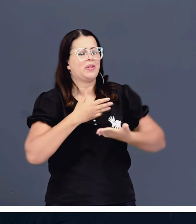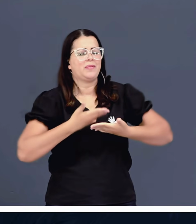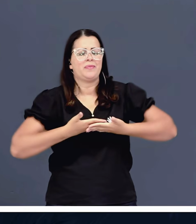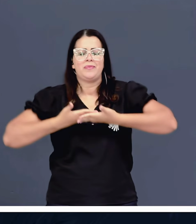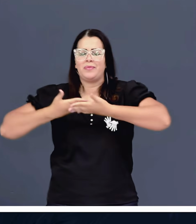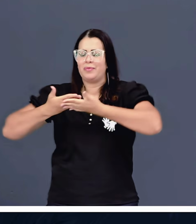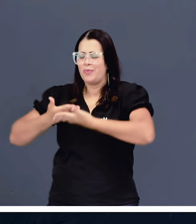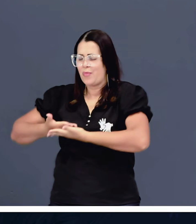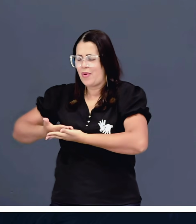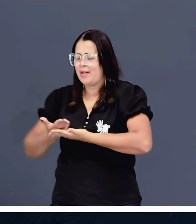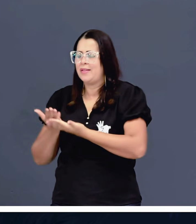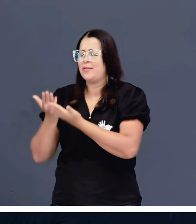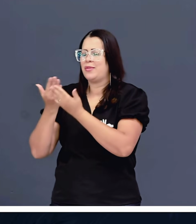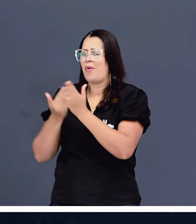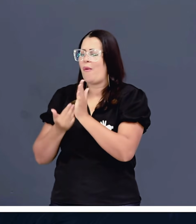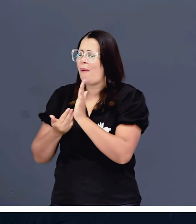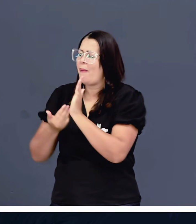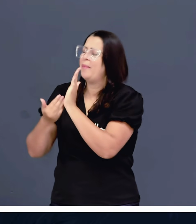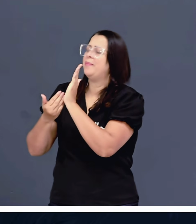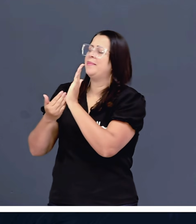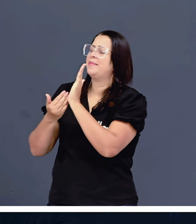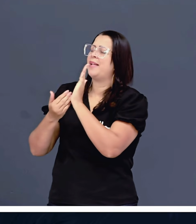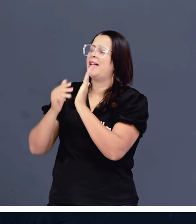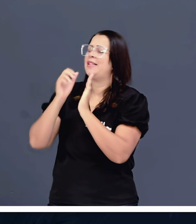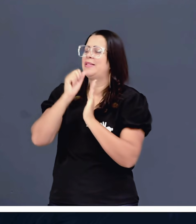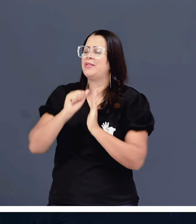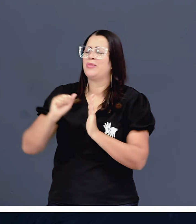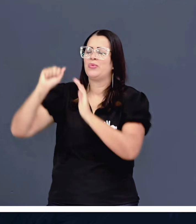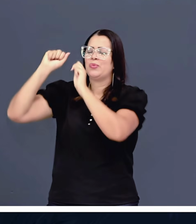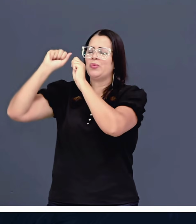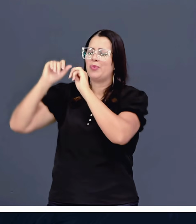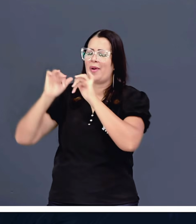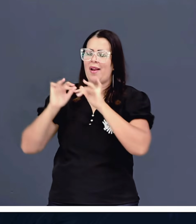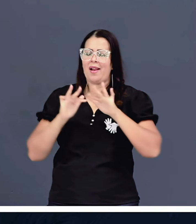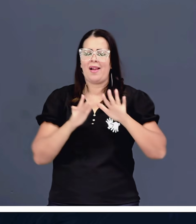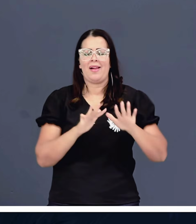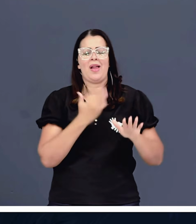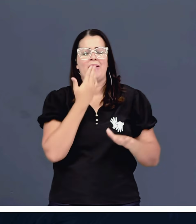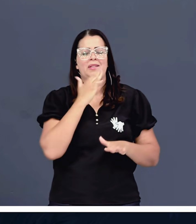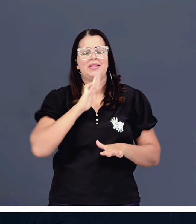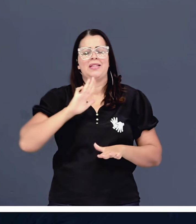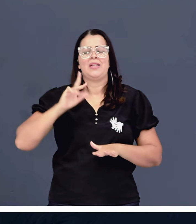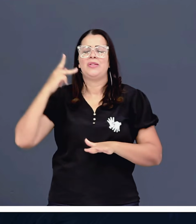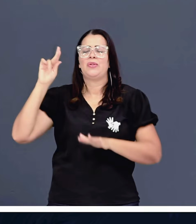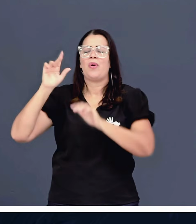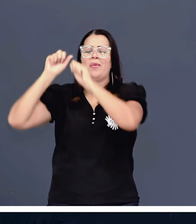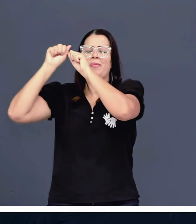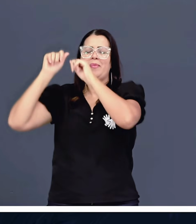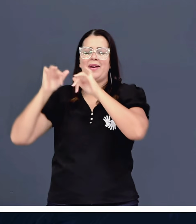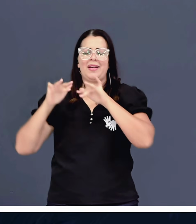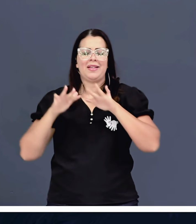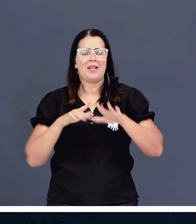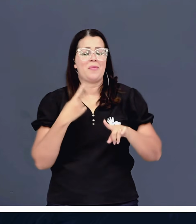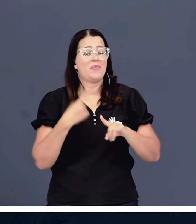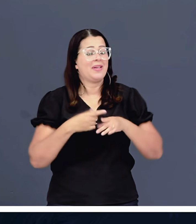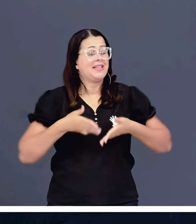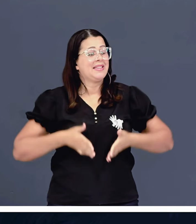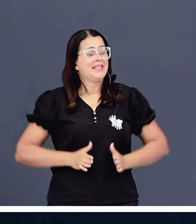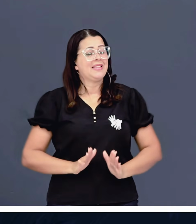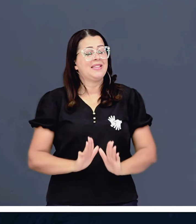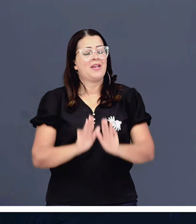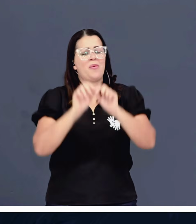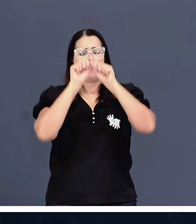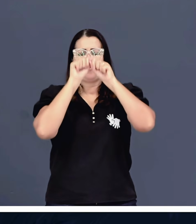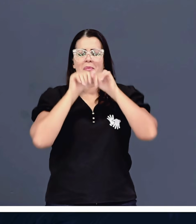mãos. Nós o abençoamos, nós declaramos a tua bênção sobre ele, pois ele nasceu para a